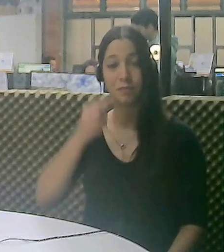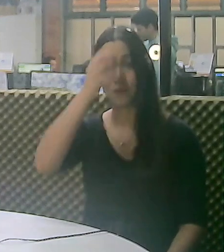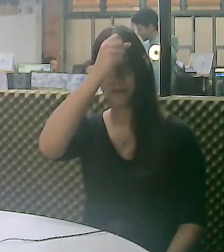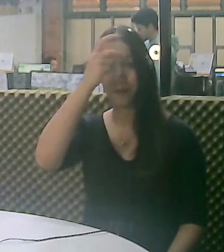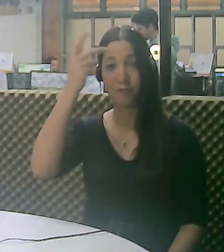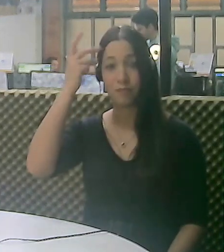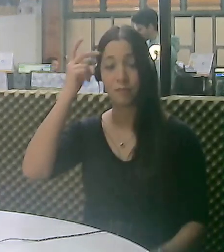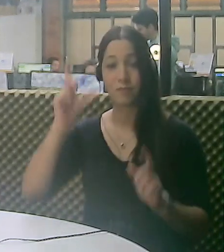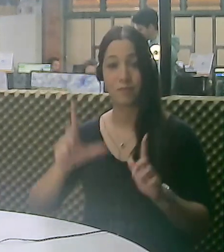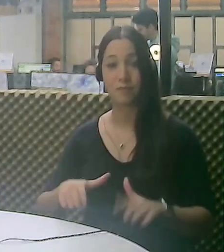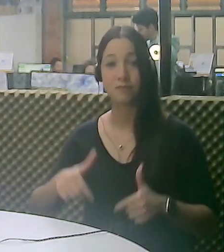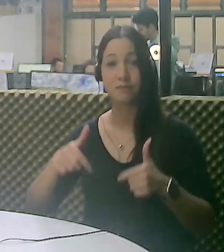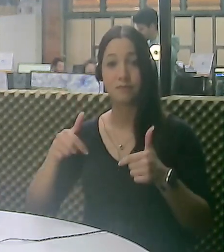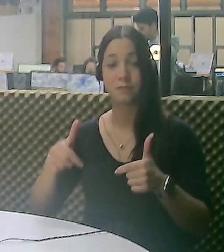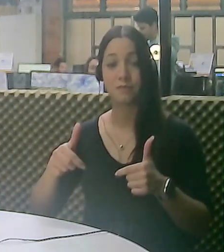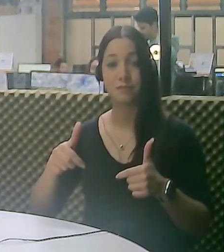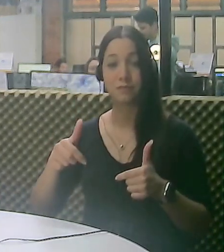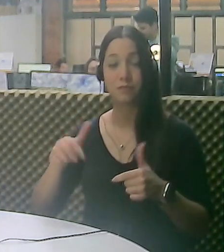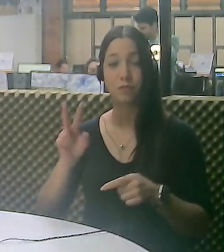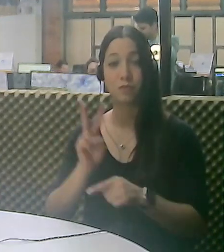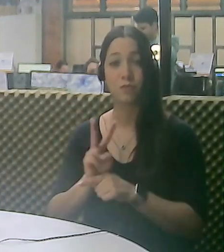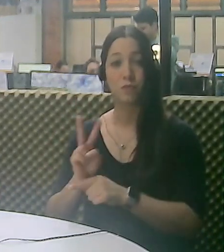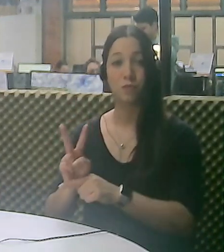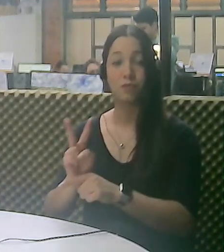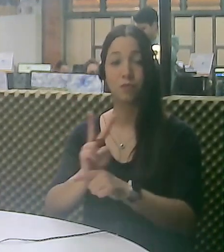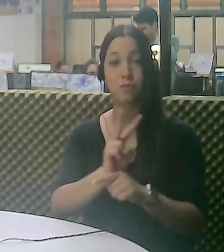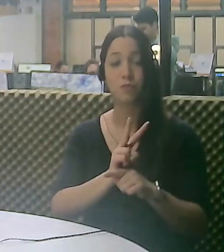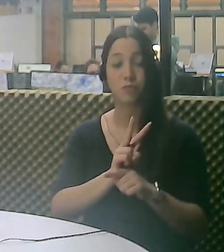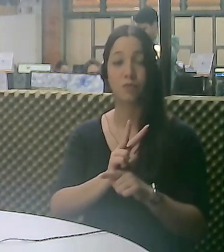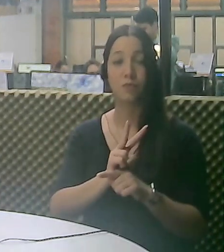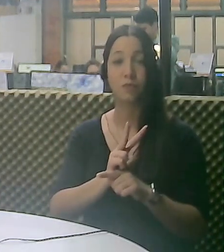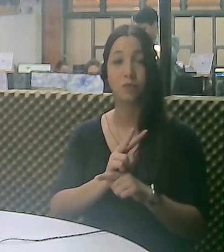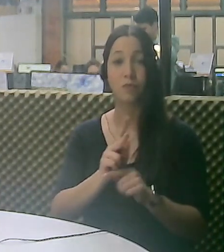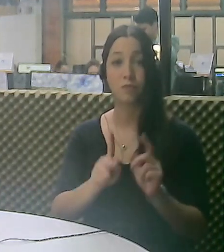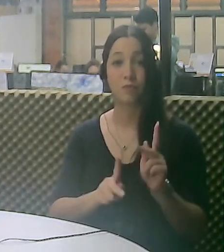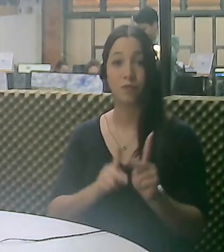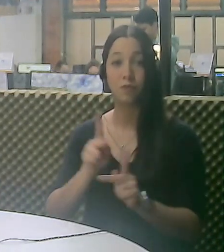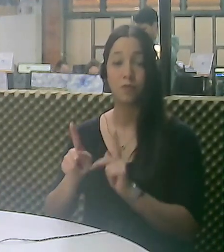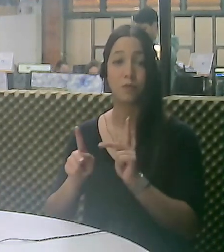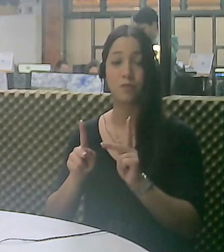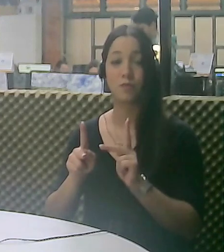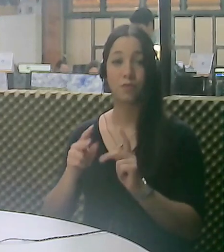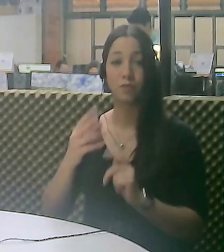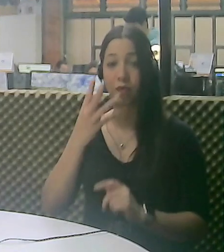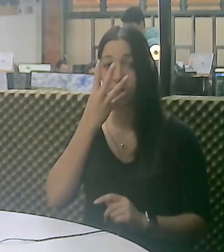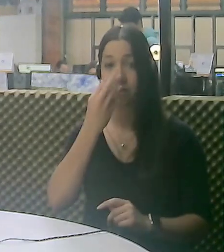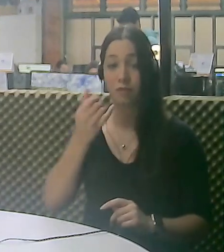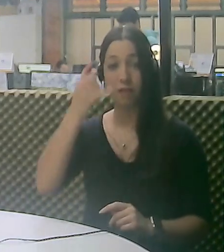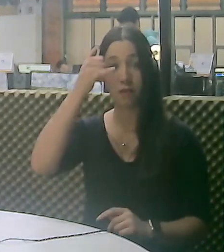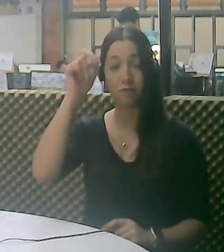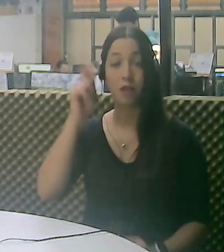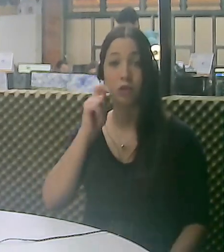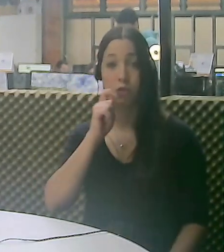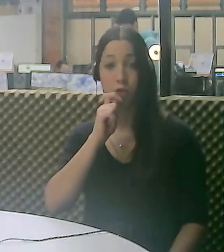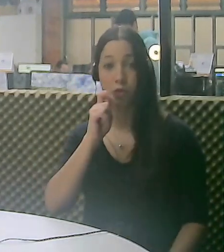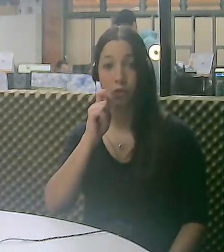de conscientização e de cuidado com a população. Só neste ano, a Caravana de Prevenção às Drogas realizou